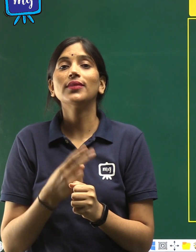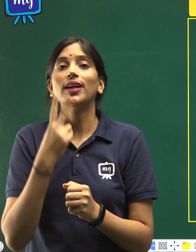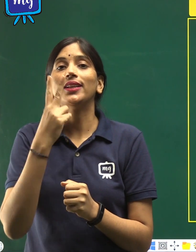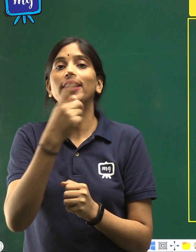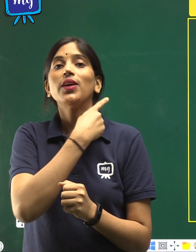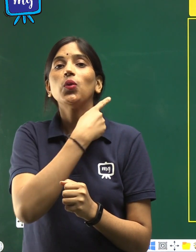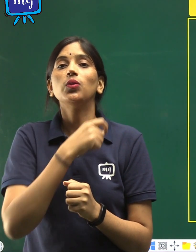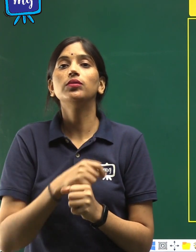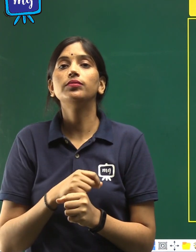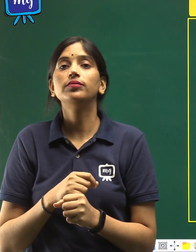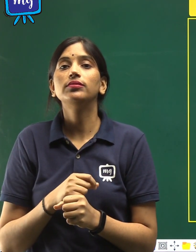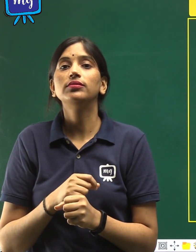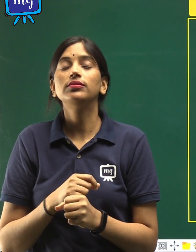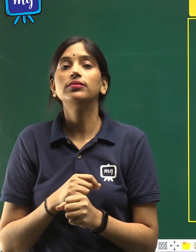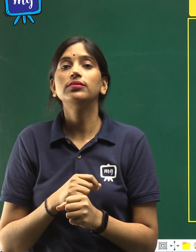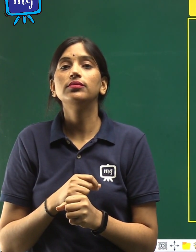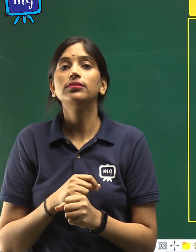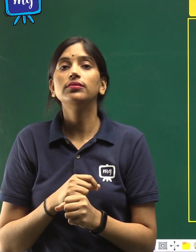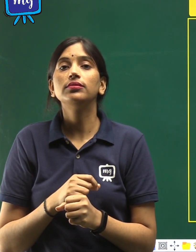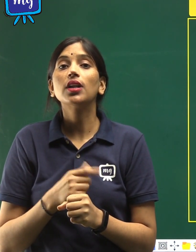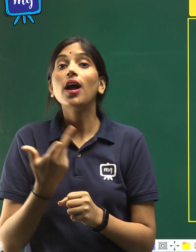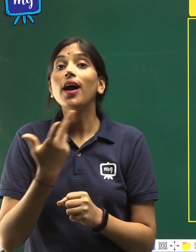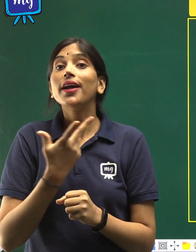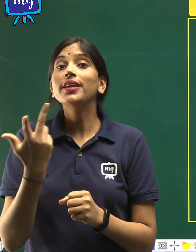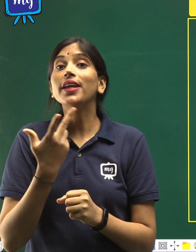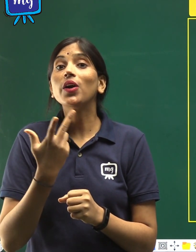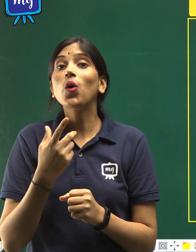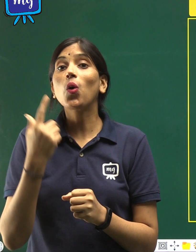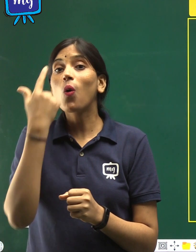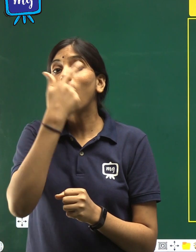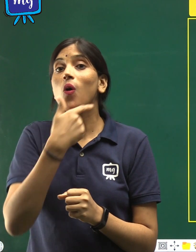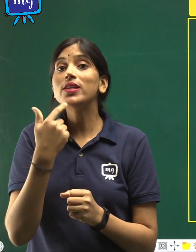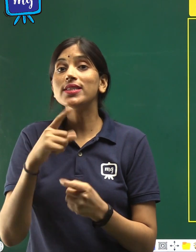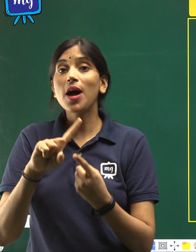देखो ये कौन सा पहाड़ा बना?